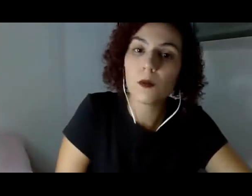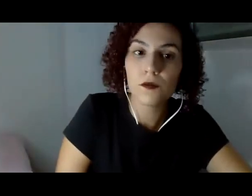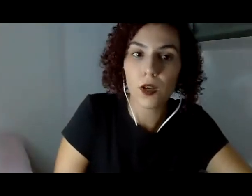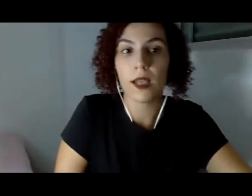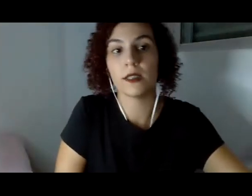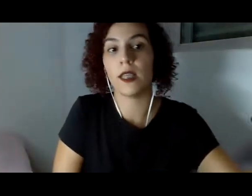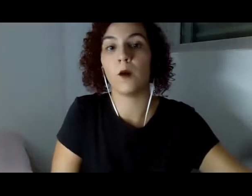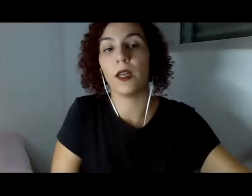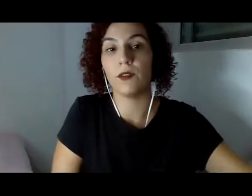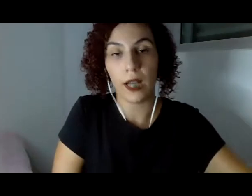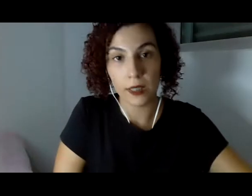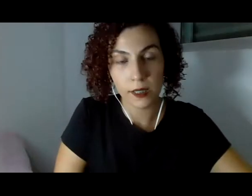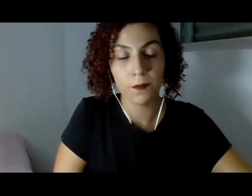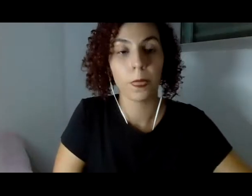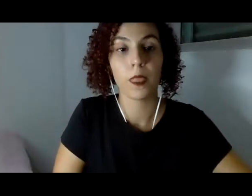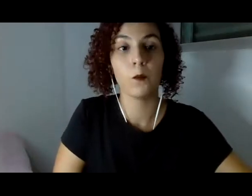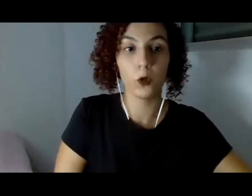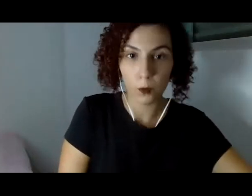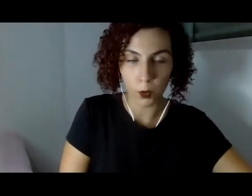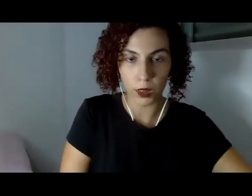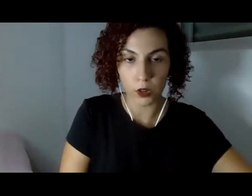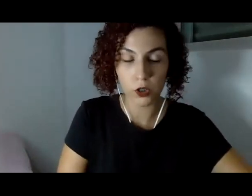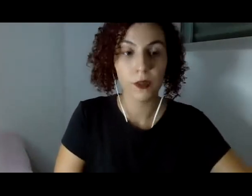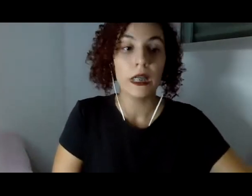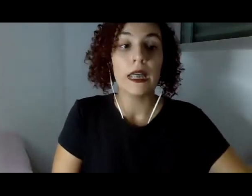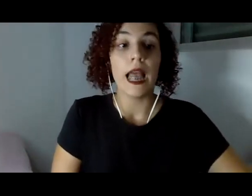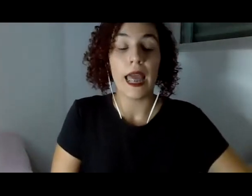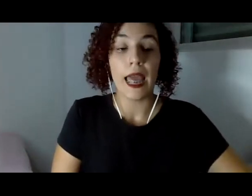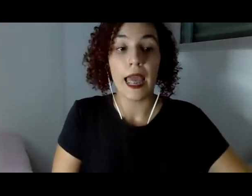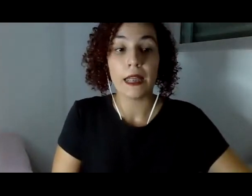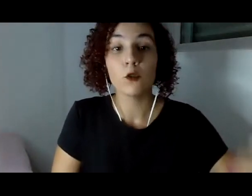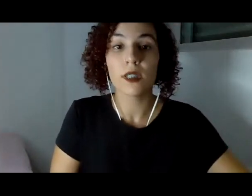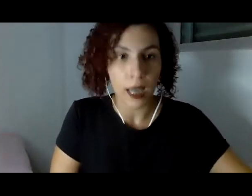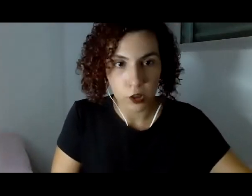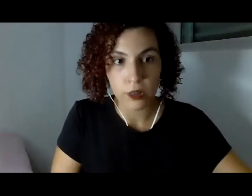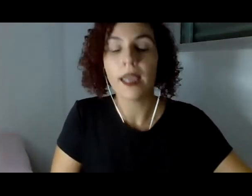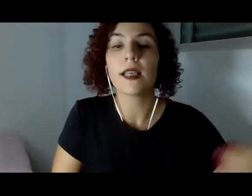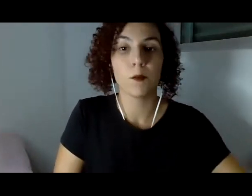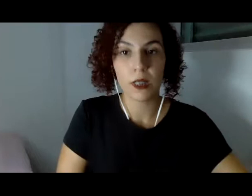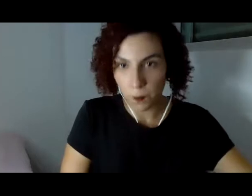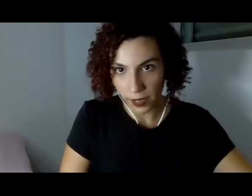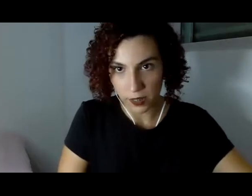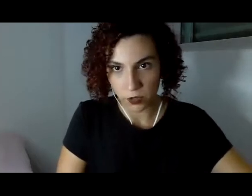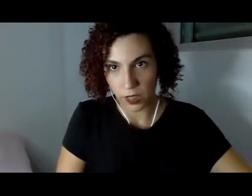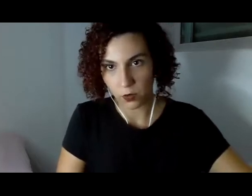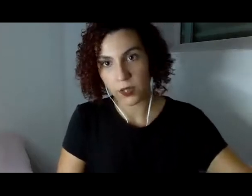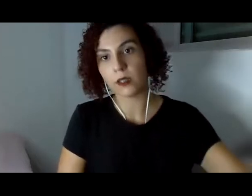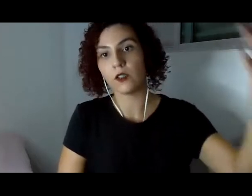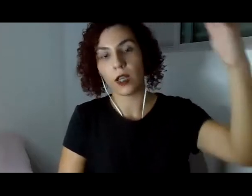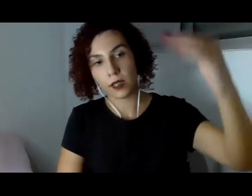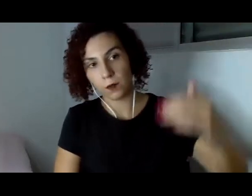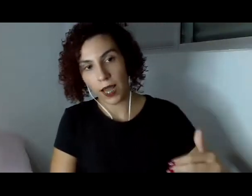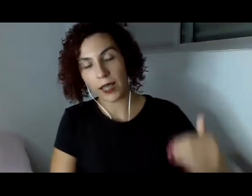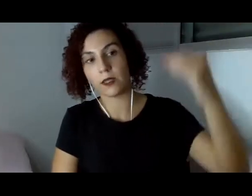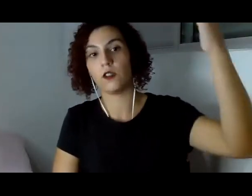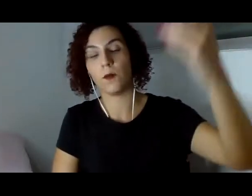Para nós profissionais é uma referência muito importante. No site tem as principais legislações assim